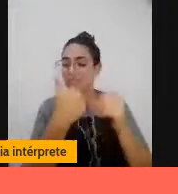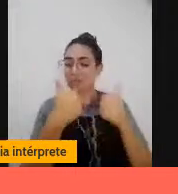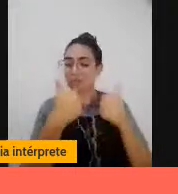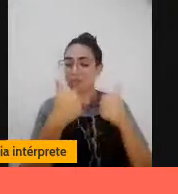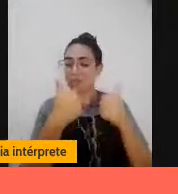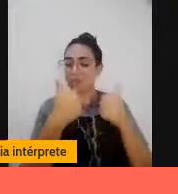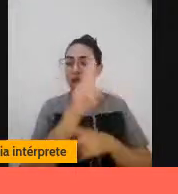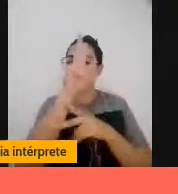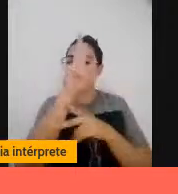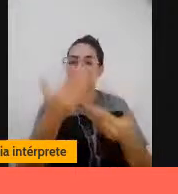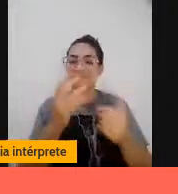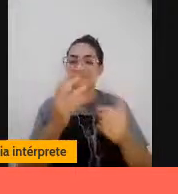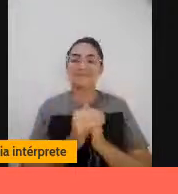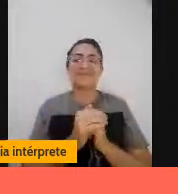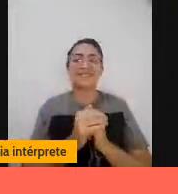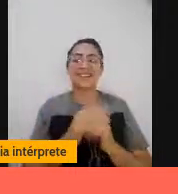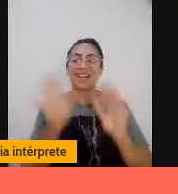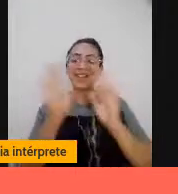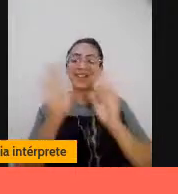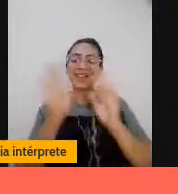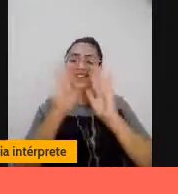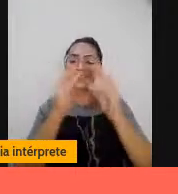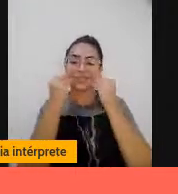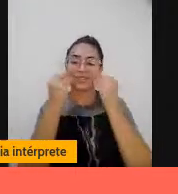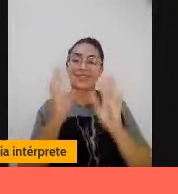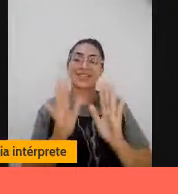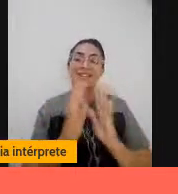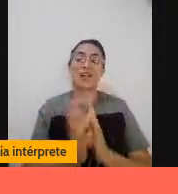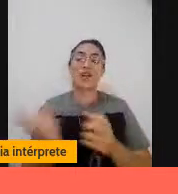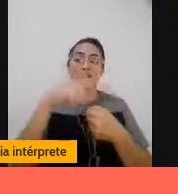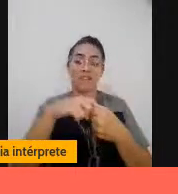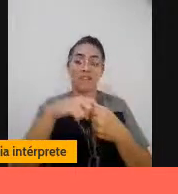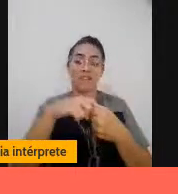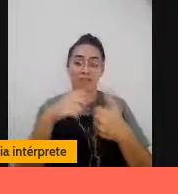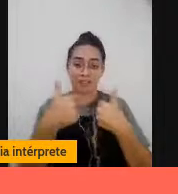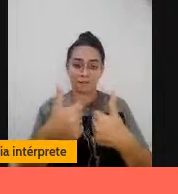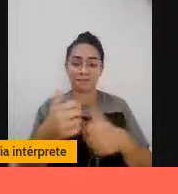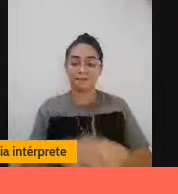Mas até lá, gente, ó, um tchauzinho para vocês. Vou voltar com vocês agora, tá?